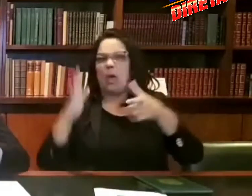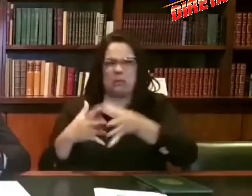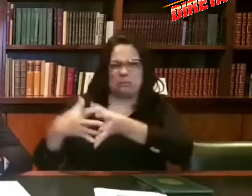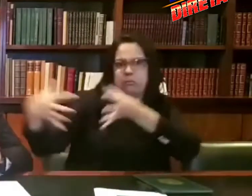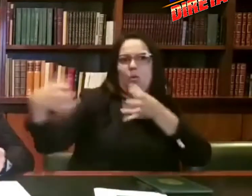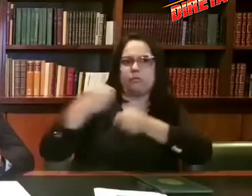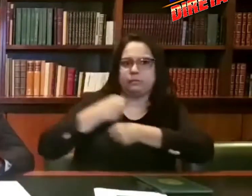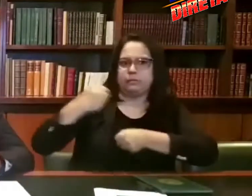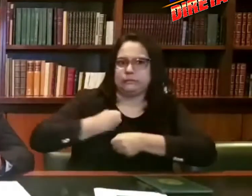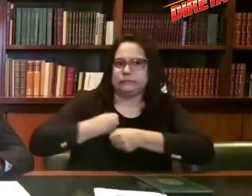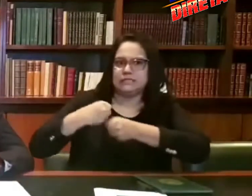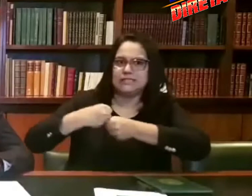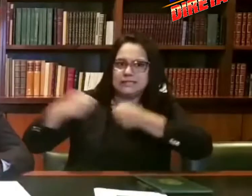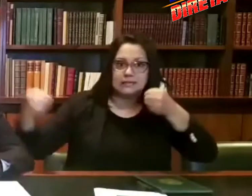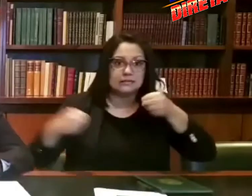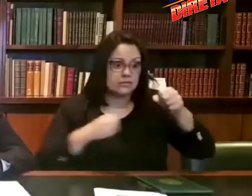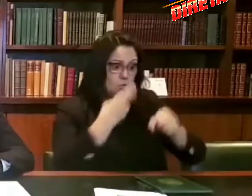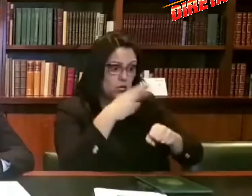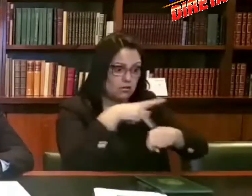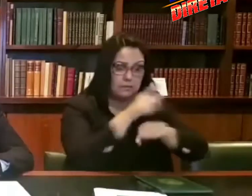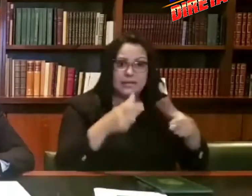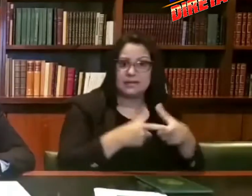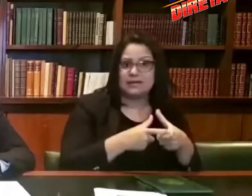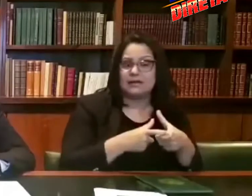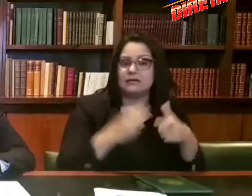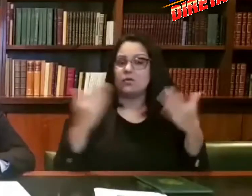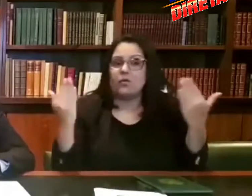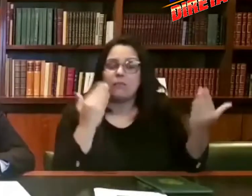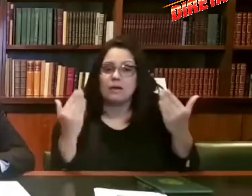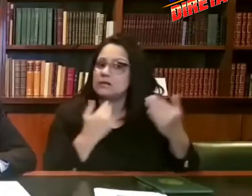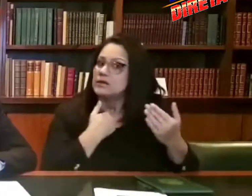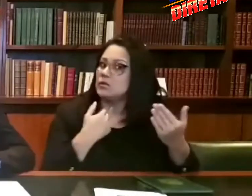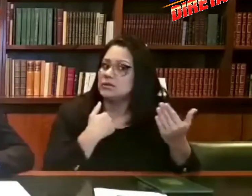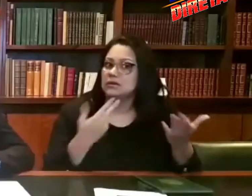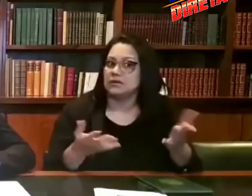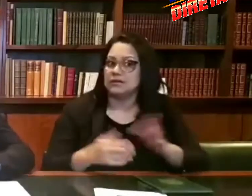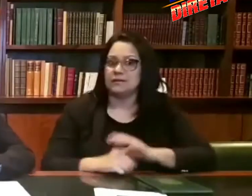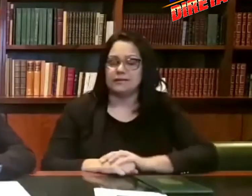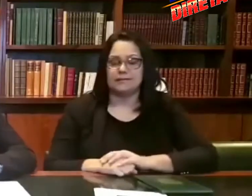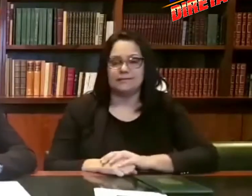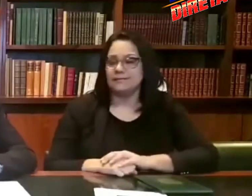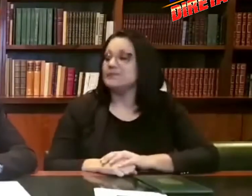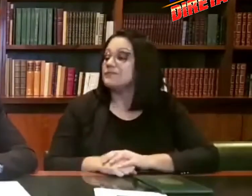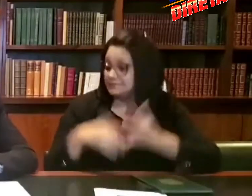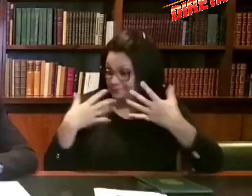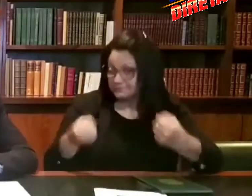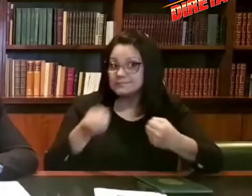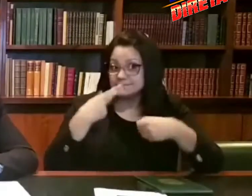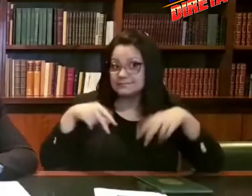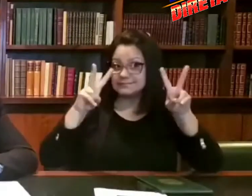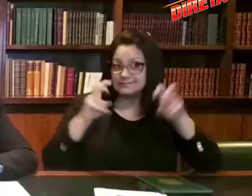30, 40 vezes menor do que nós. Então, vamos lá. Vamos falar de R$600, tá?